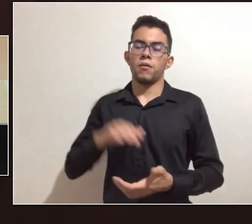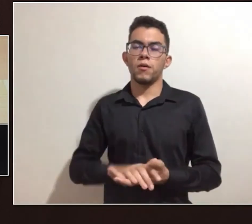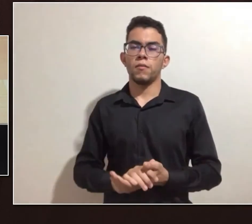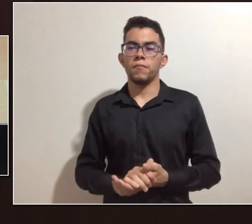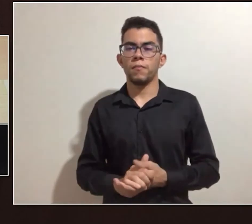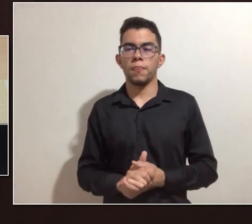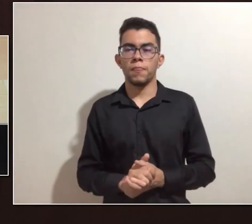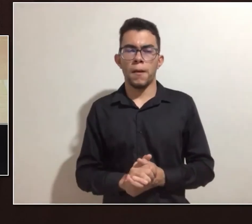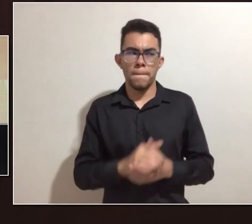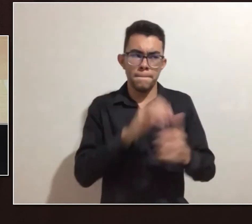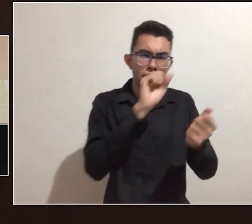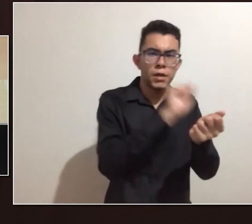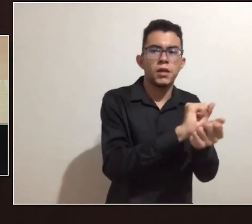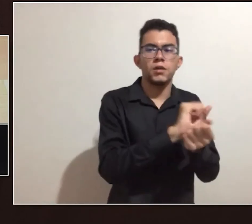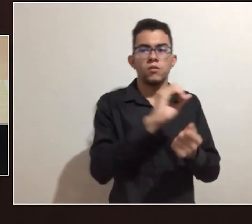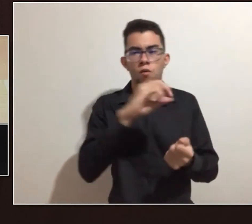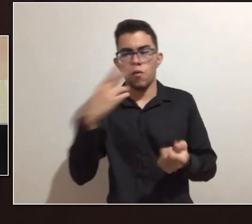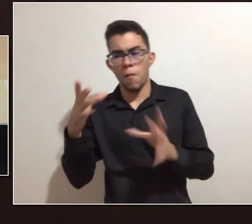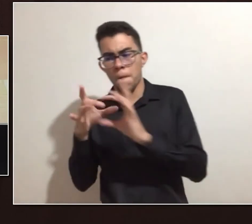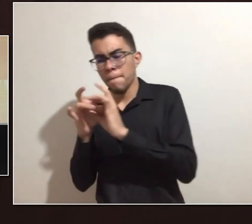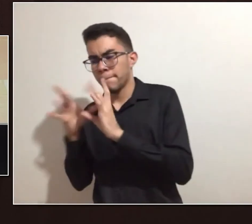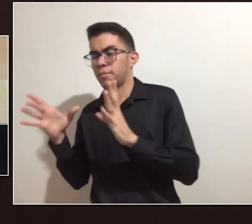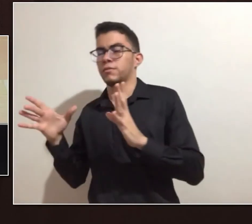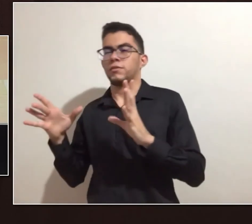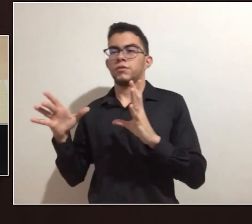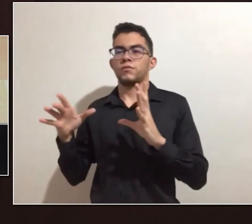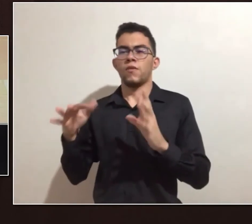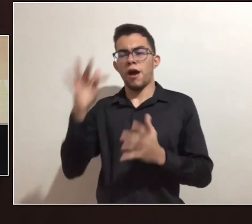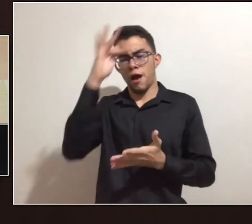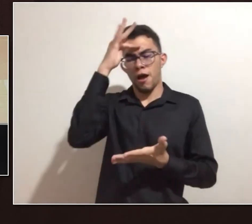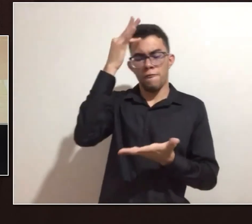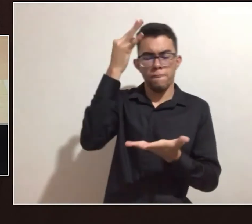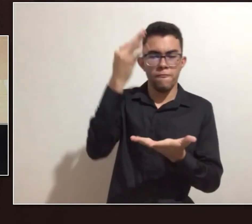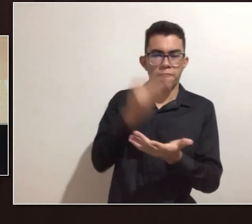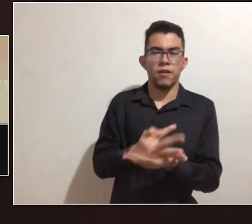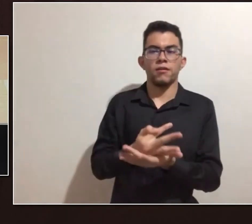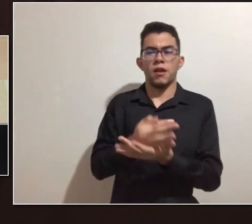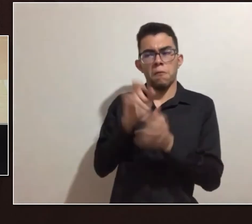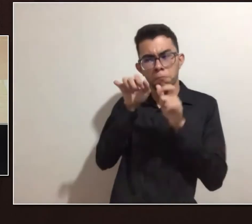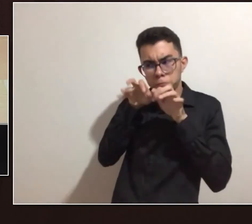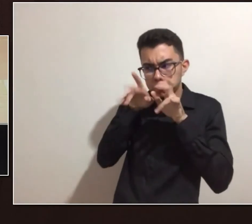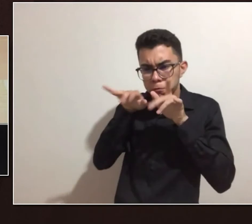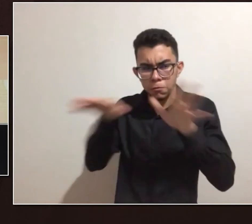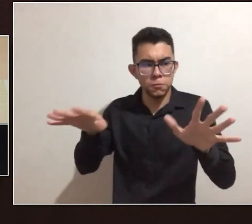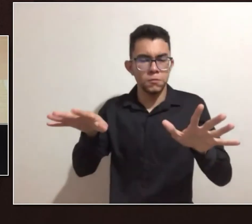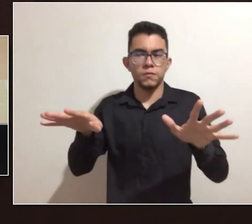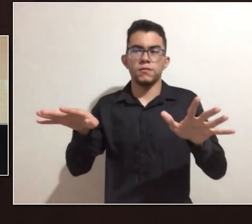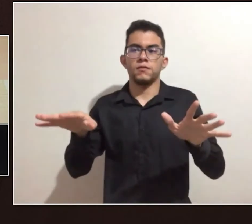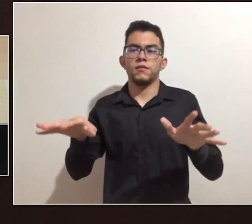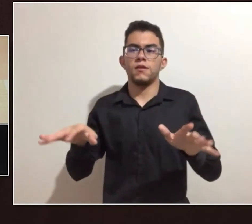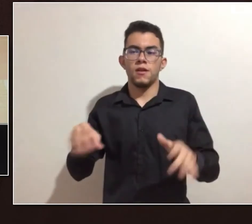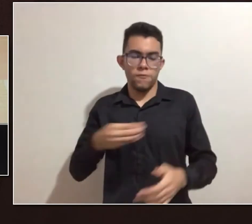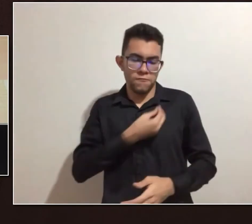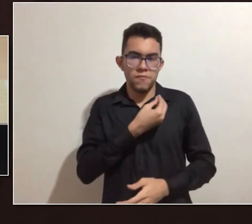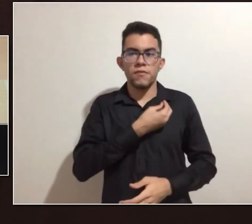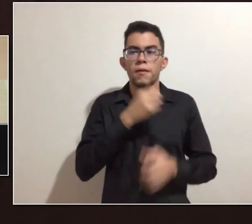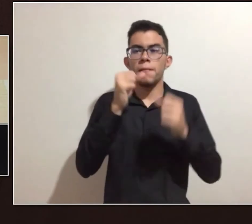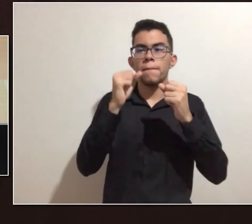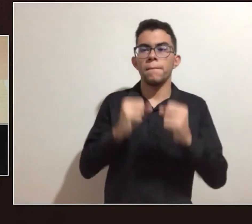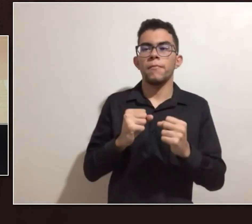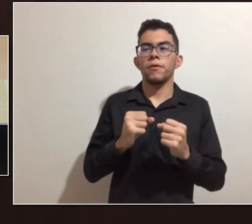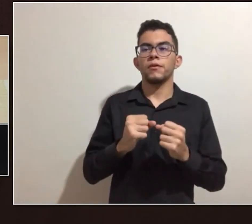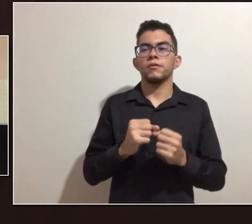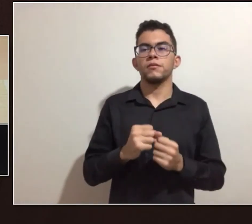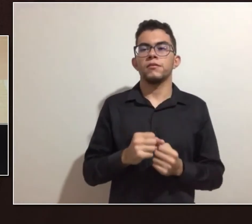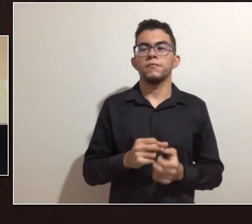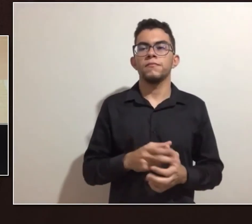condição. A fé é maravilhosa. A fé entra, não é isso? Você consegue viver pela fé,